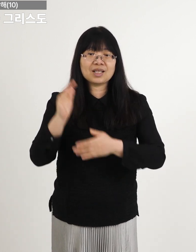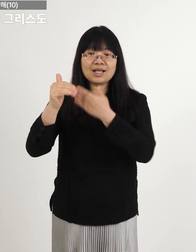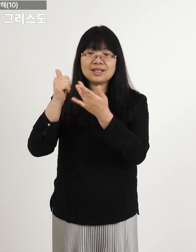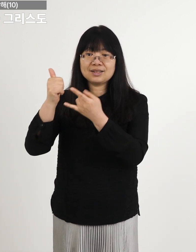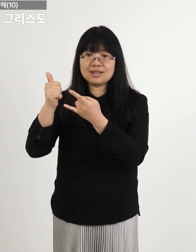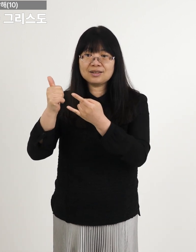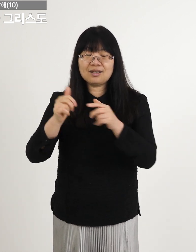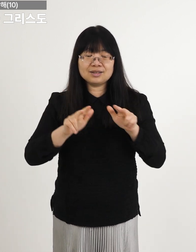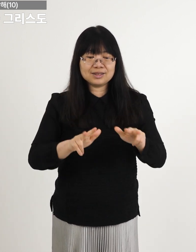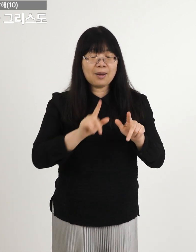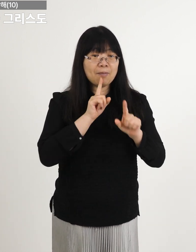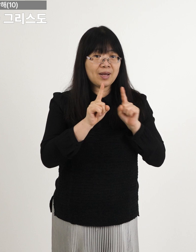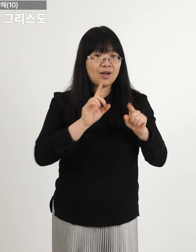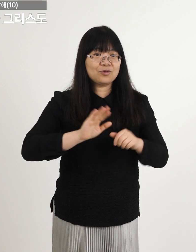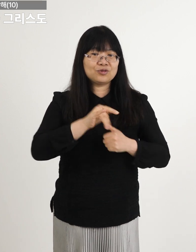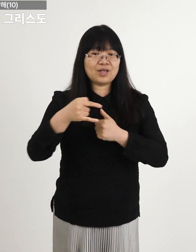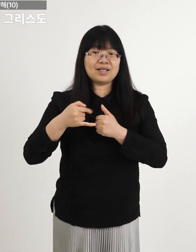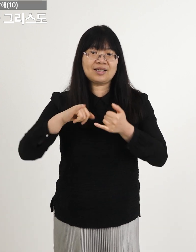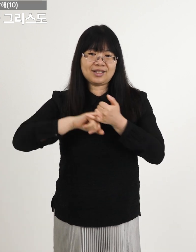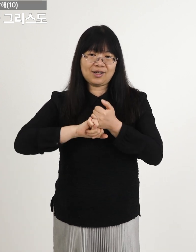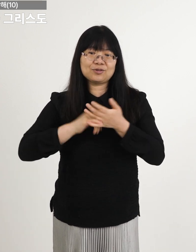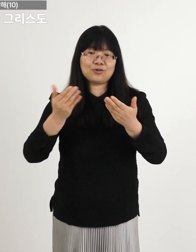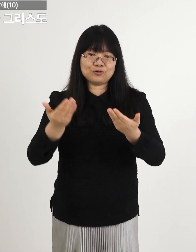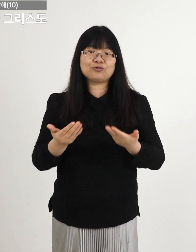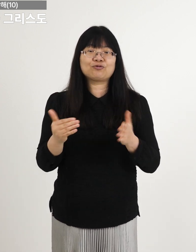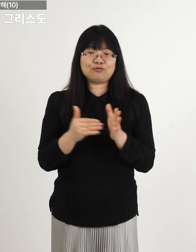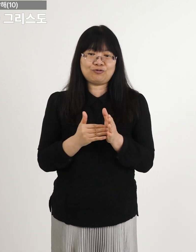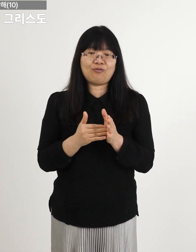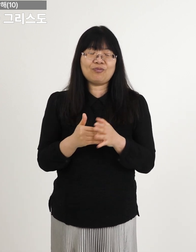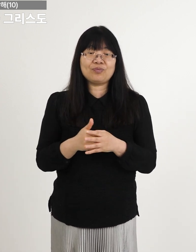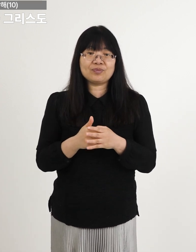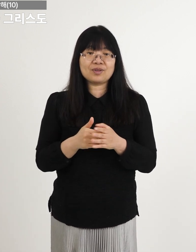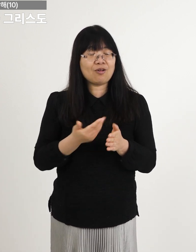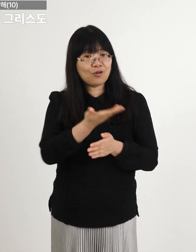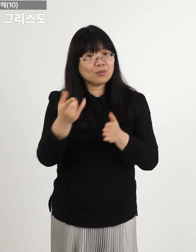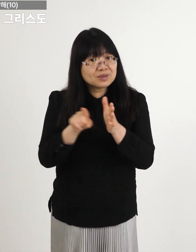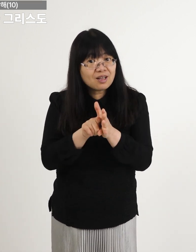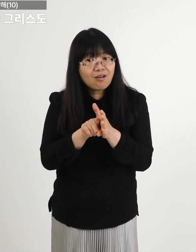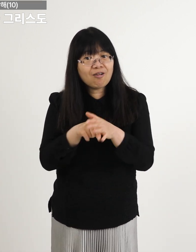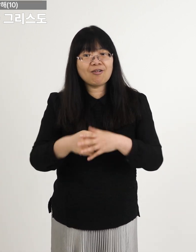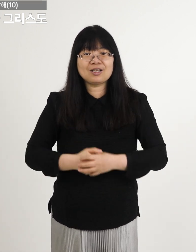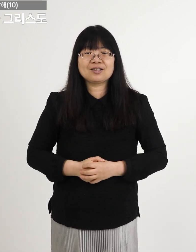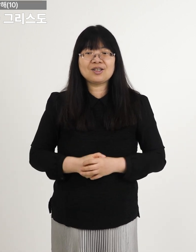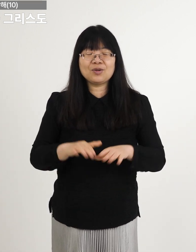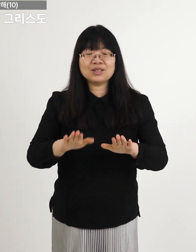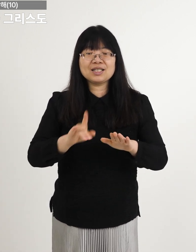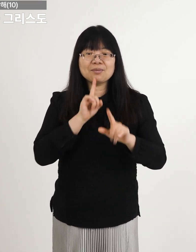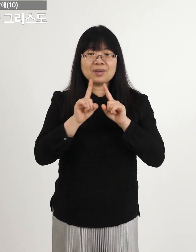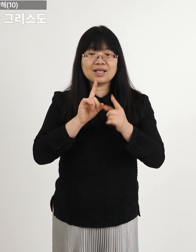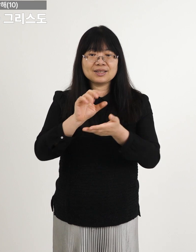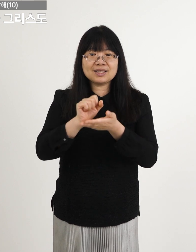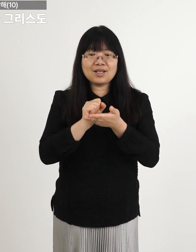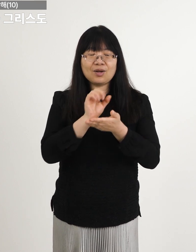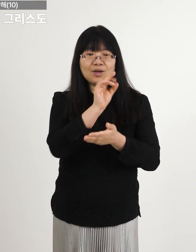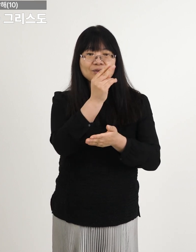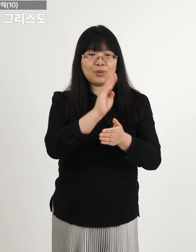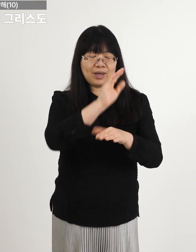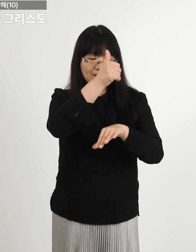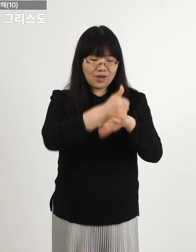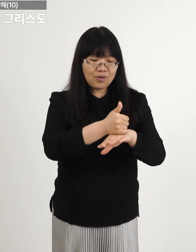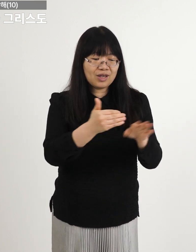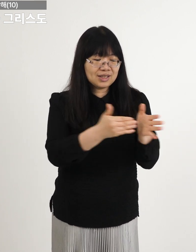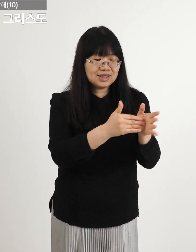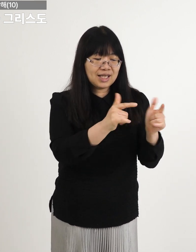하나님께서 이 말씀을 우리에게 약속으로 주시는 겁니다. 믿습니까? 오늘도 이 말씀이 욥의 결론이